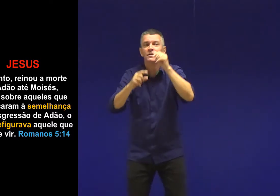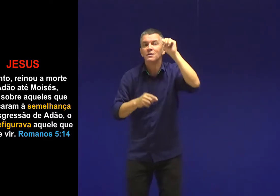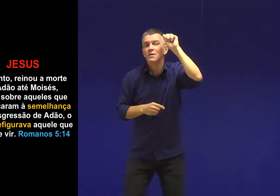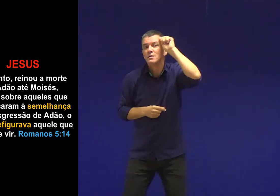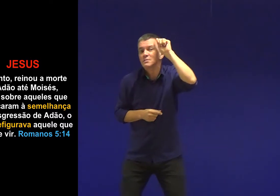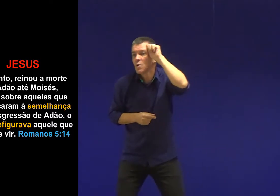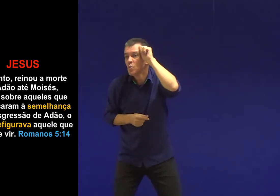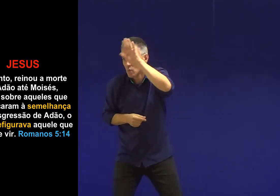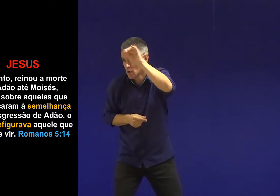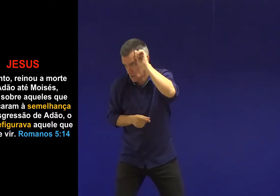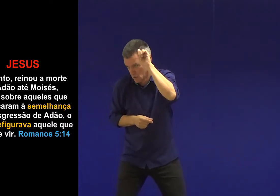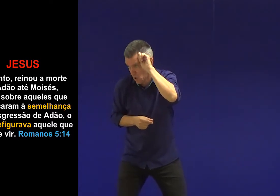semelhantes. Por quê?